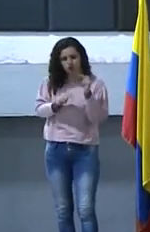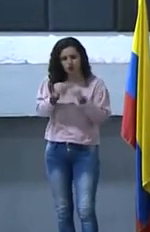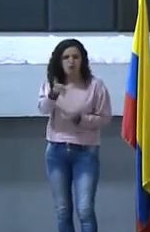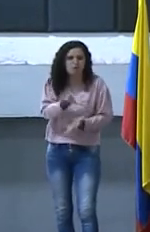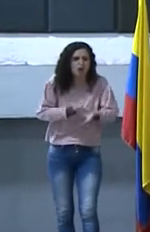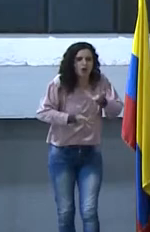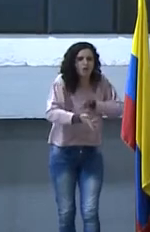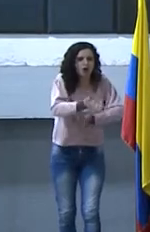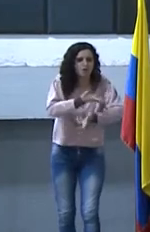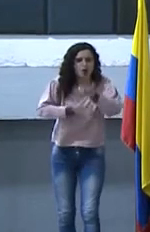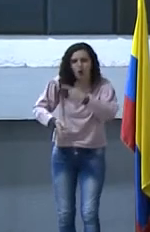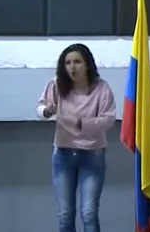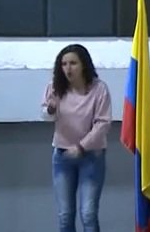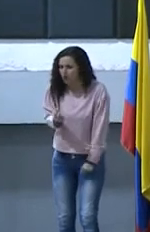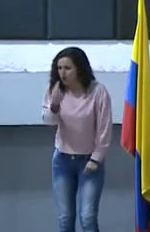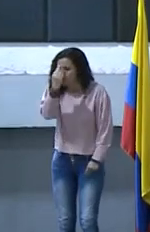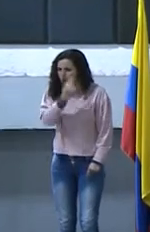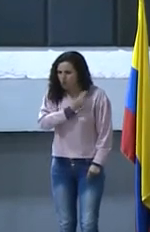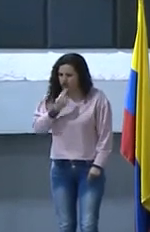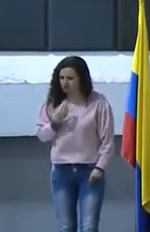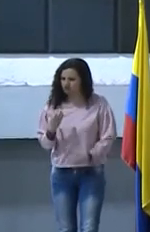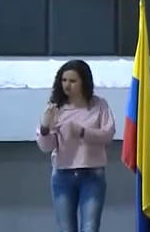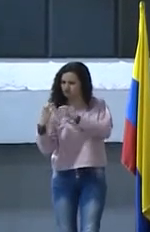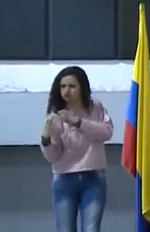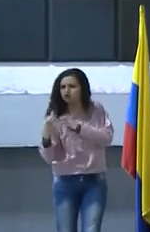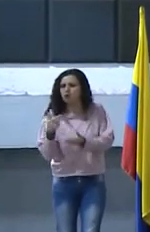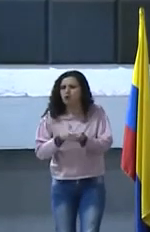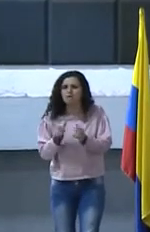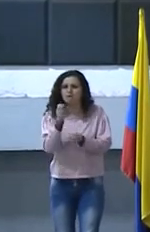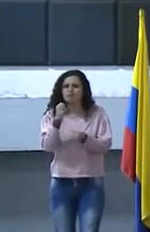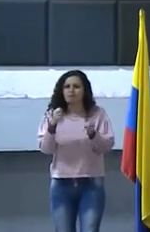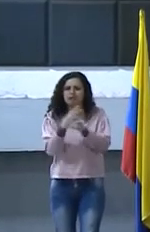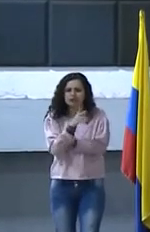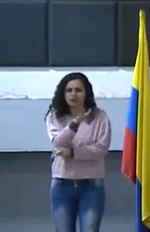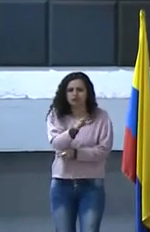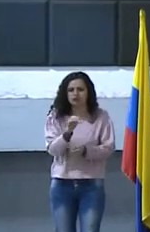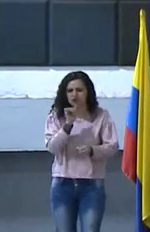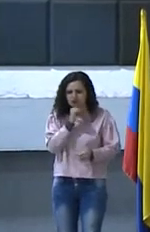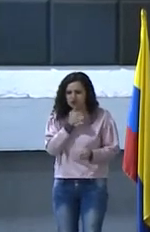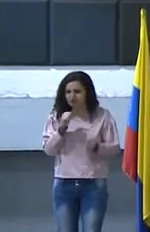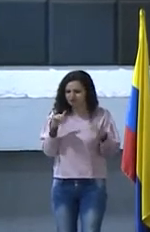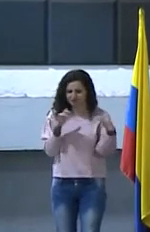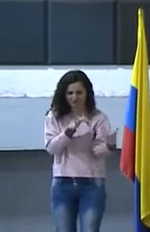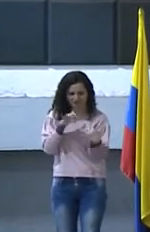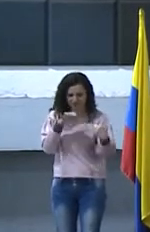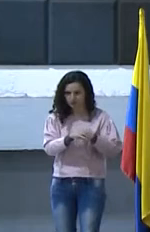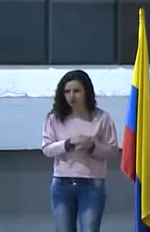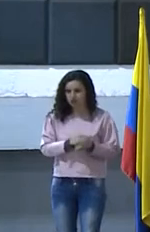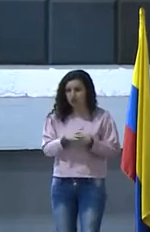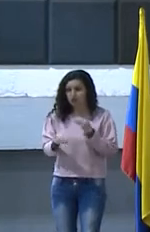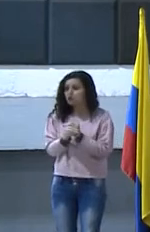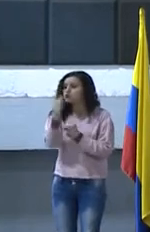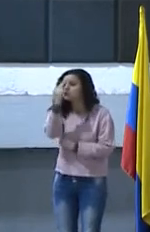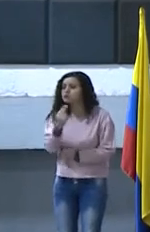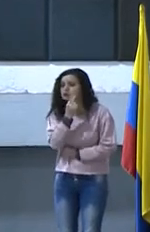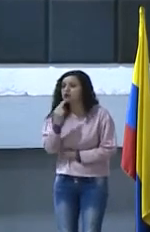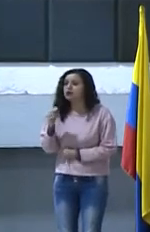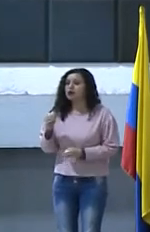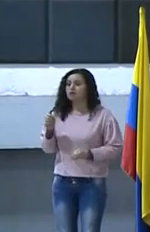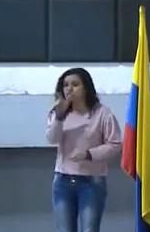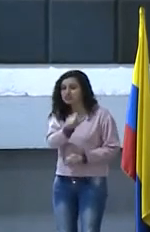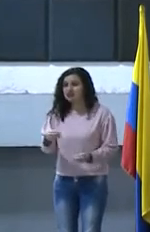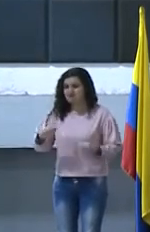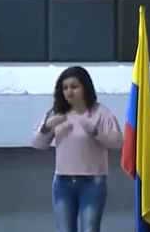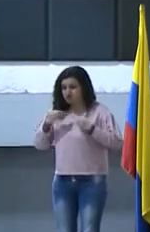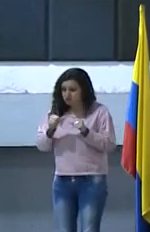gran compromiso con las víctimas del conflicto social armado un compromiso con los sobrevivientes con los